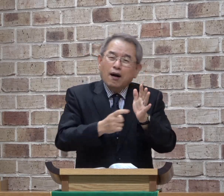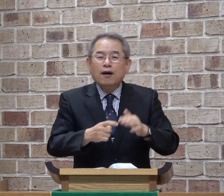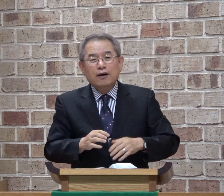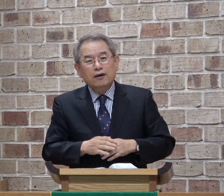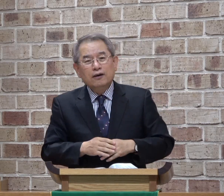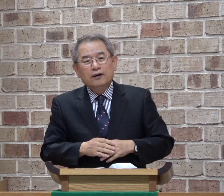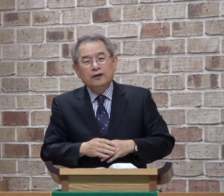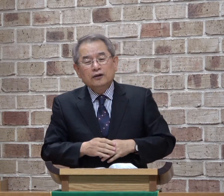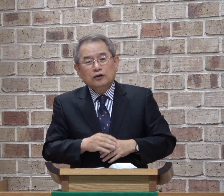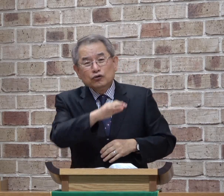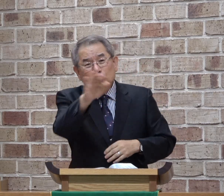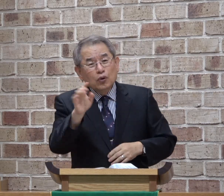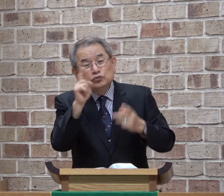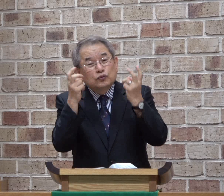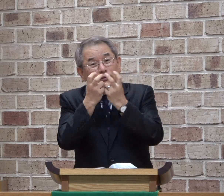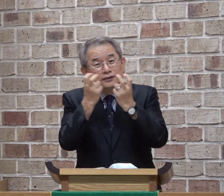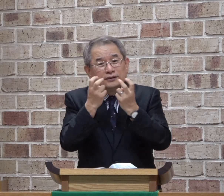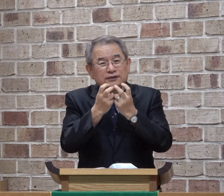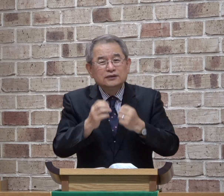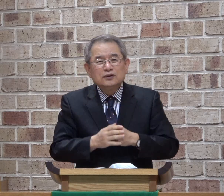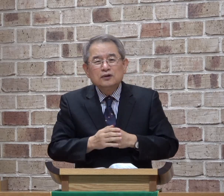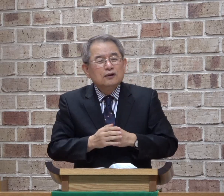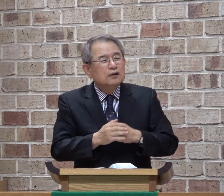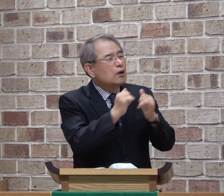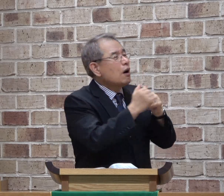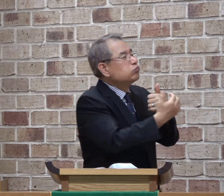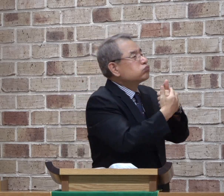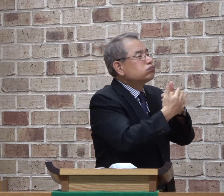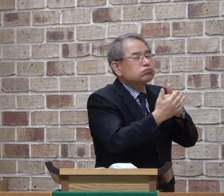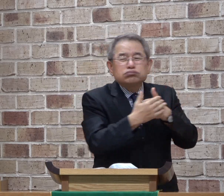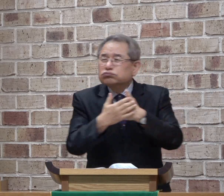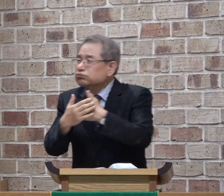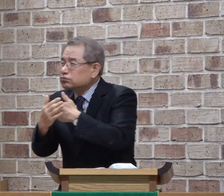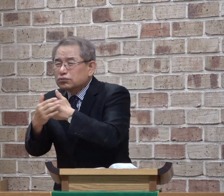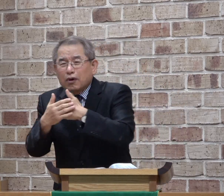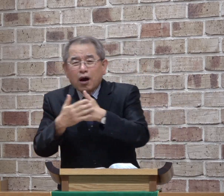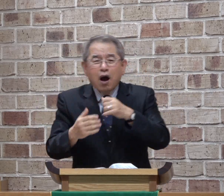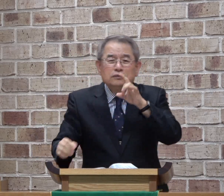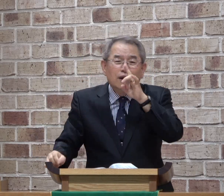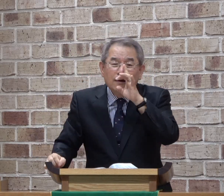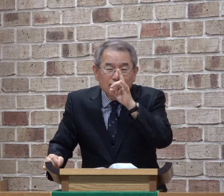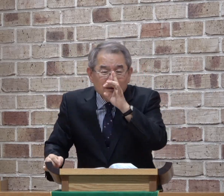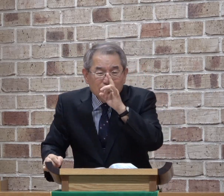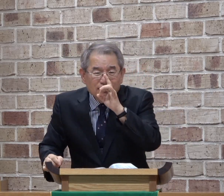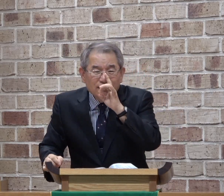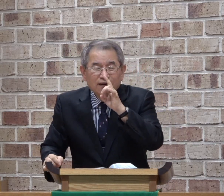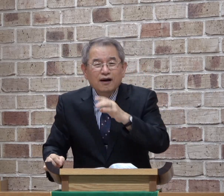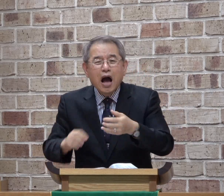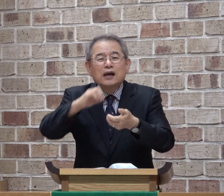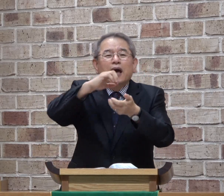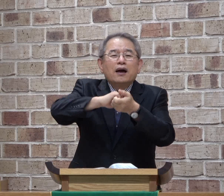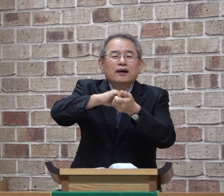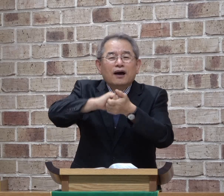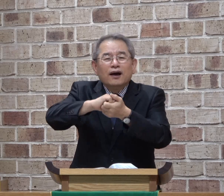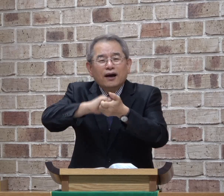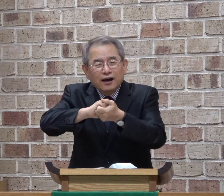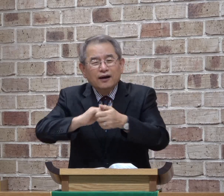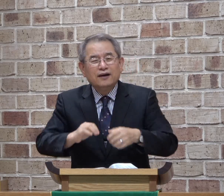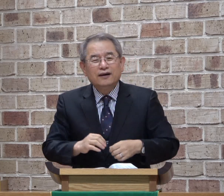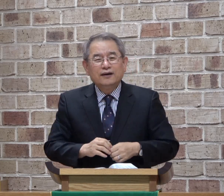여러분들, 우리는 필요한 것이 많이 있습니다. 문제를 해결해야 될 것도 많고 급한 문제도 있고 어떻게 합니까? 다른